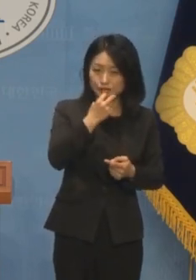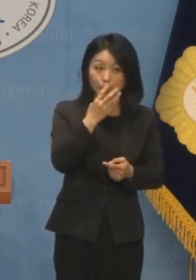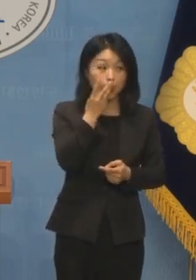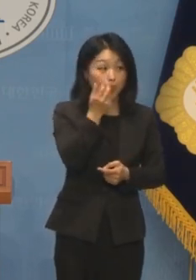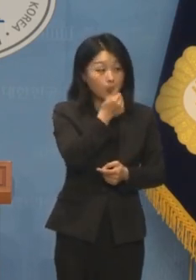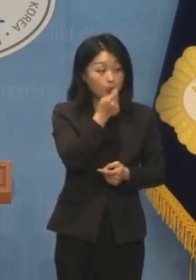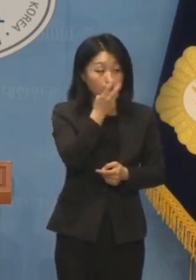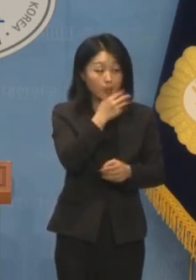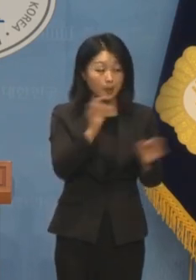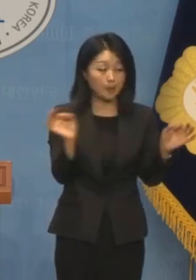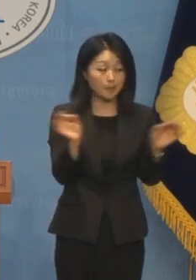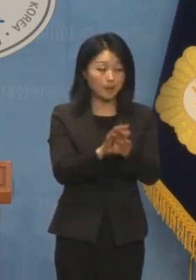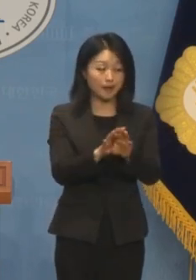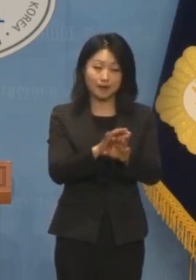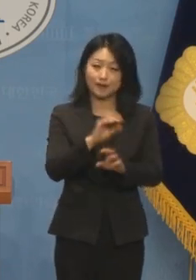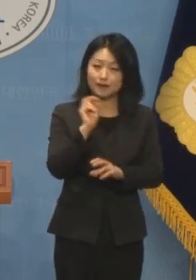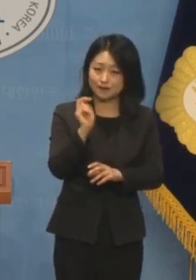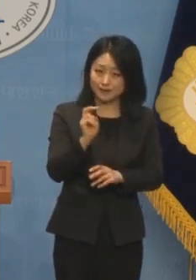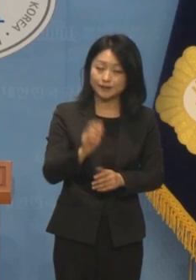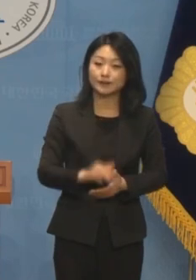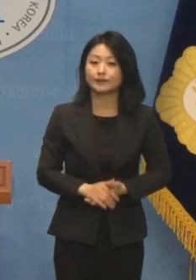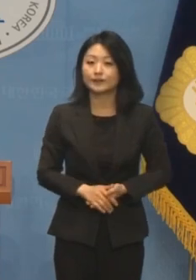슬그머니 사라질지도 모르겠습니다.